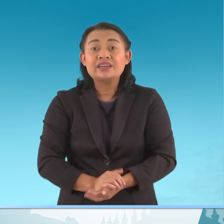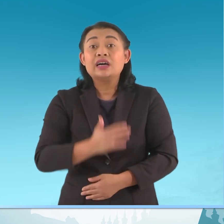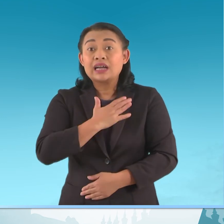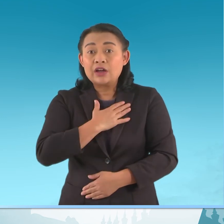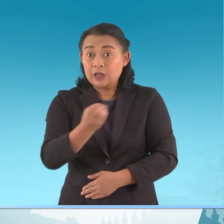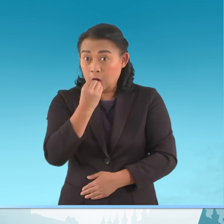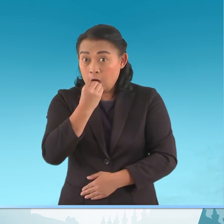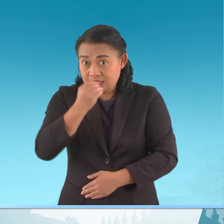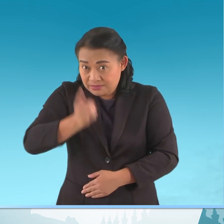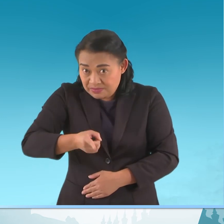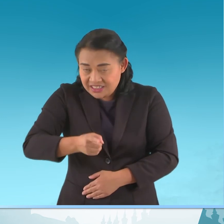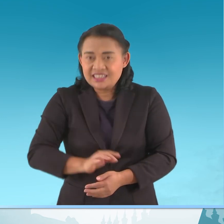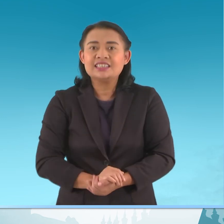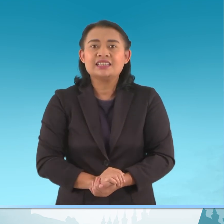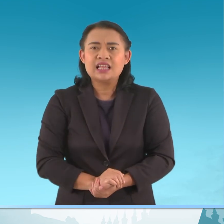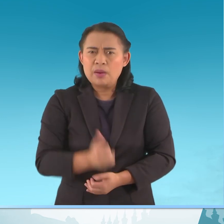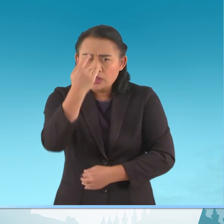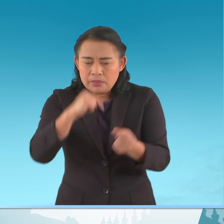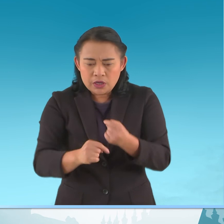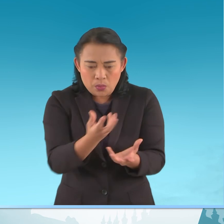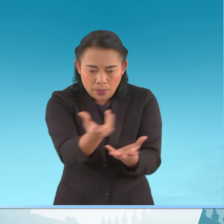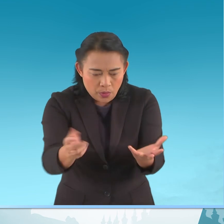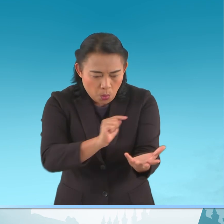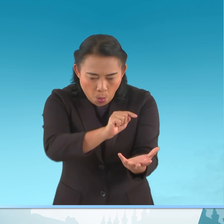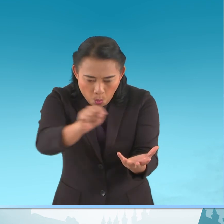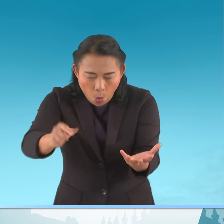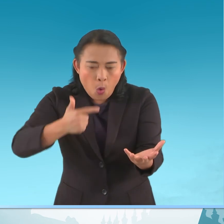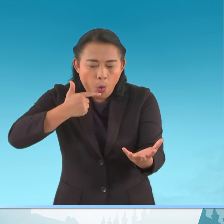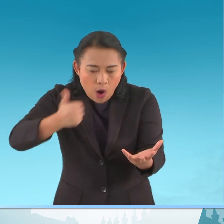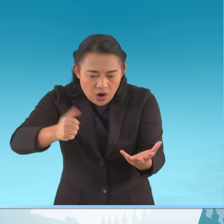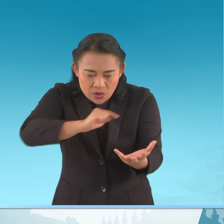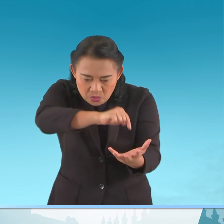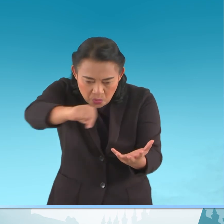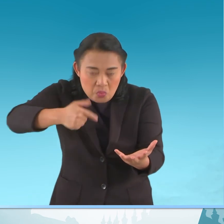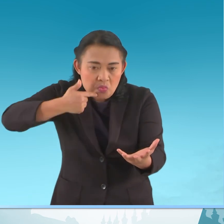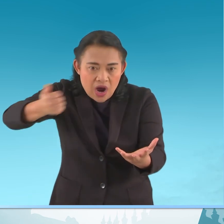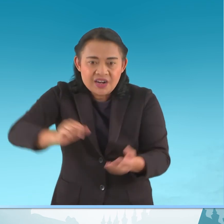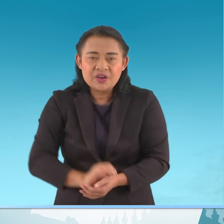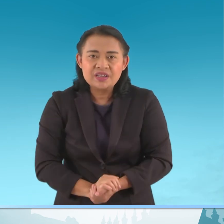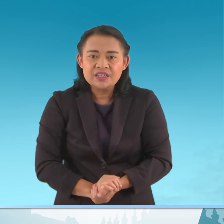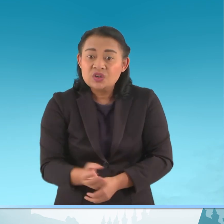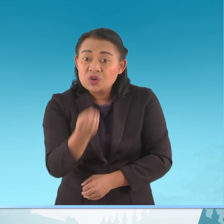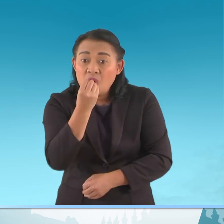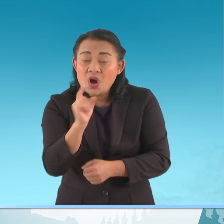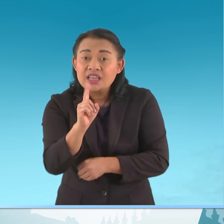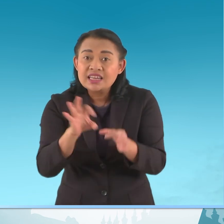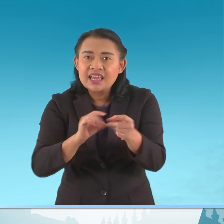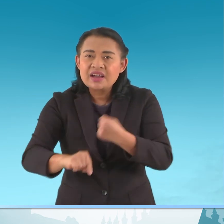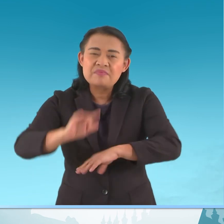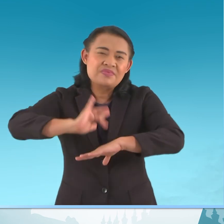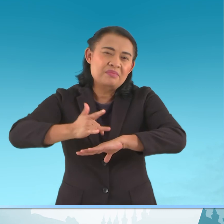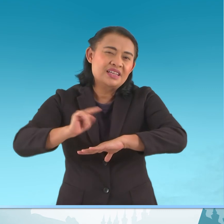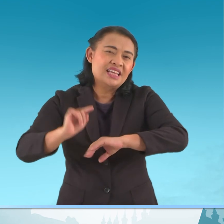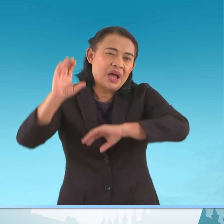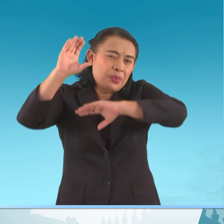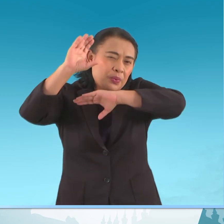เดี๋ยวขอเปิดแบบจริงจังเลยนะครับเพราะว่าแซบทุกเมนูเลยสำหรับร้านนี้นะฮะงั้นเดี๋ยวขอตัวทานดินเนอร์เคล้า